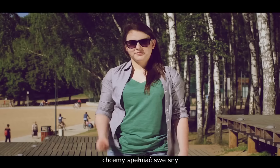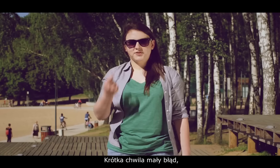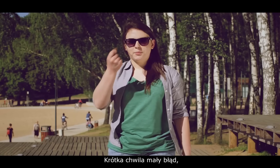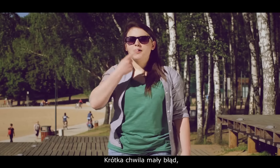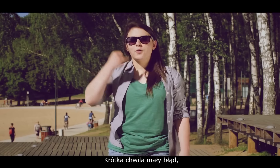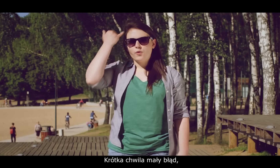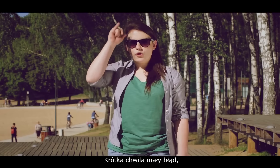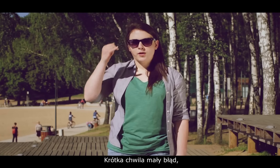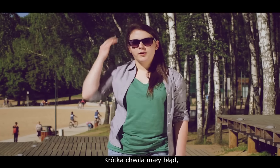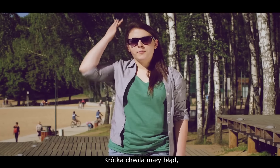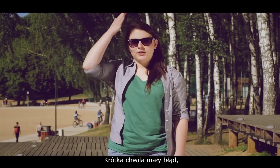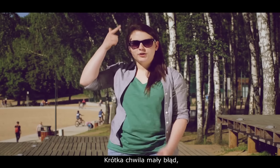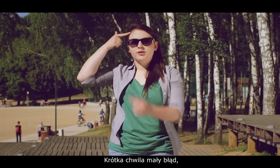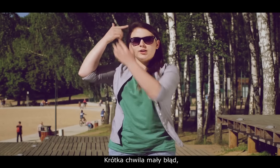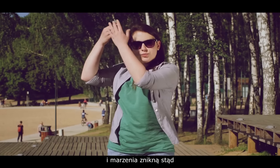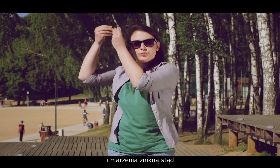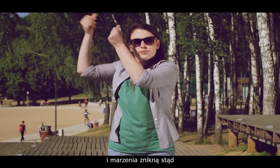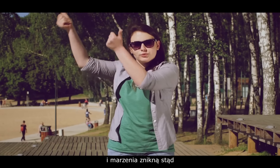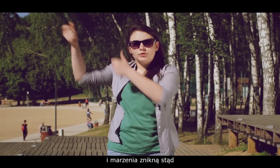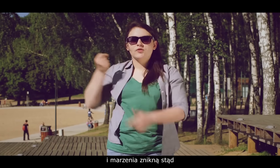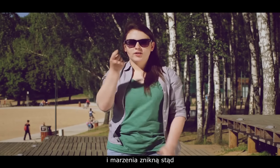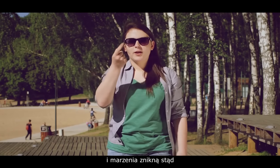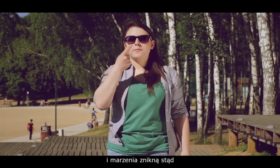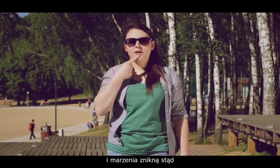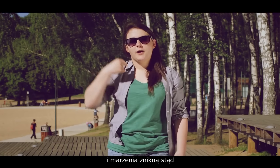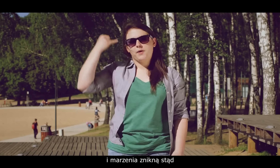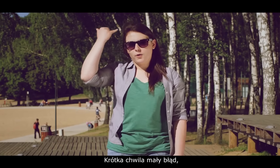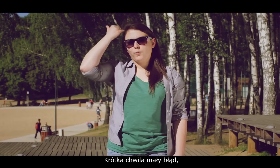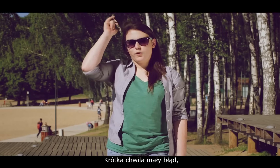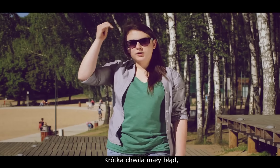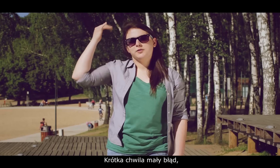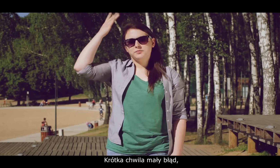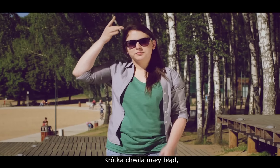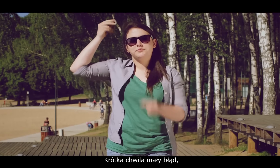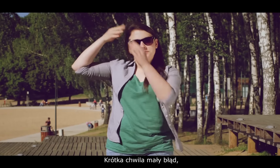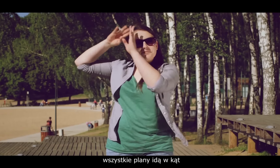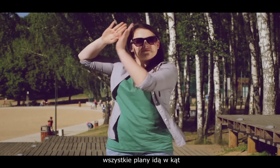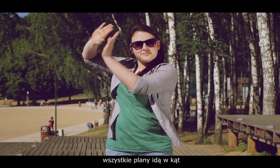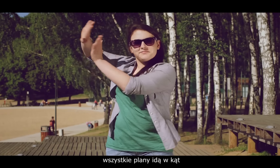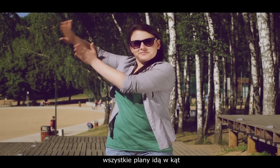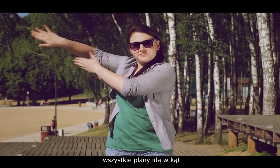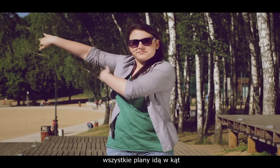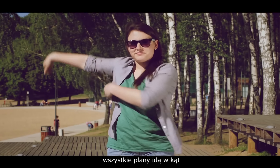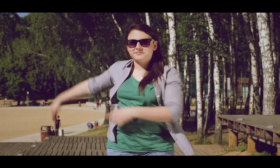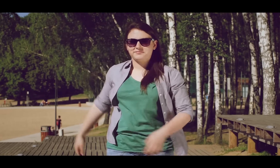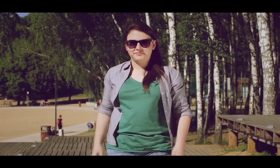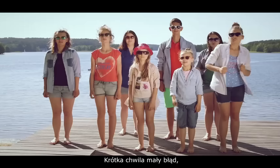Krótka chwila, mały błąd i marzenia znikną stąd Krótka chwila, mały błąd, wszystkie plany idą w głąd